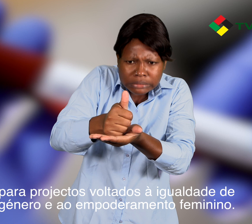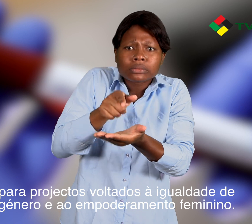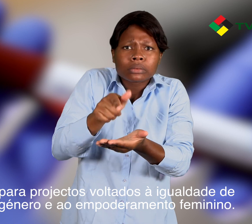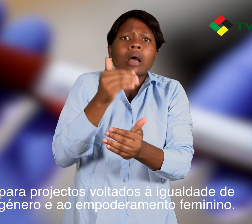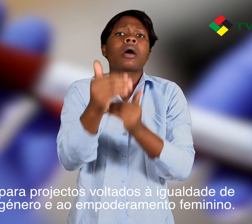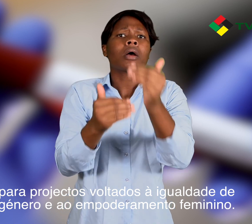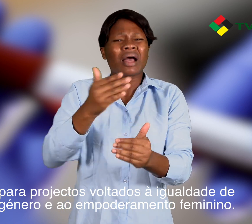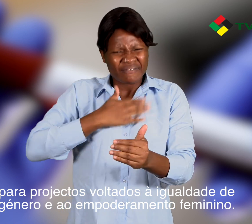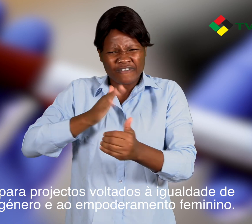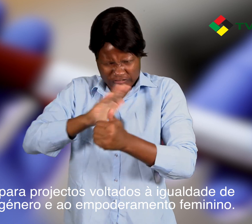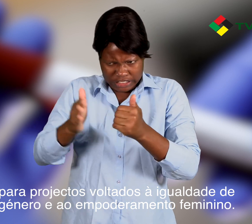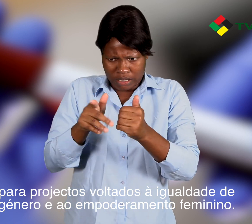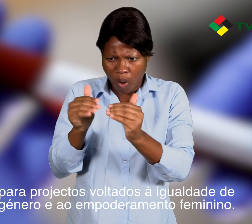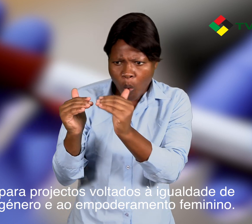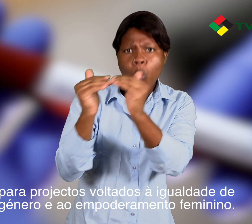de gênero e ao empoderamento feminino.